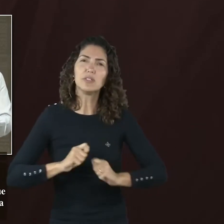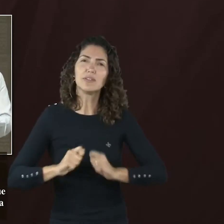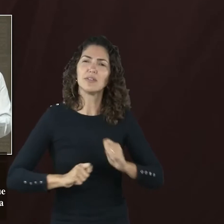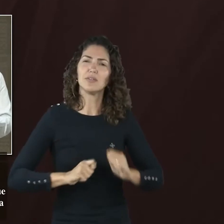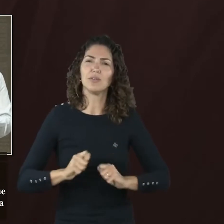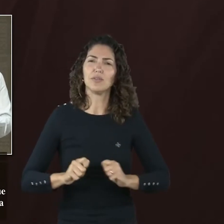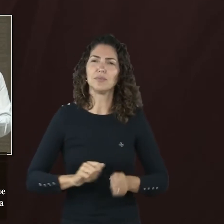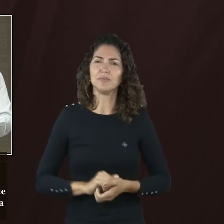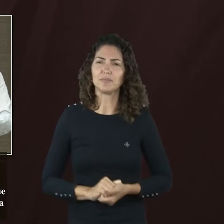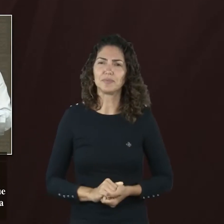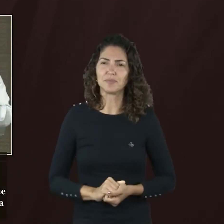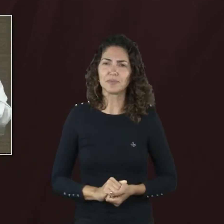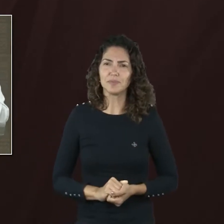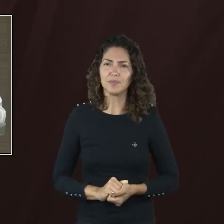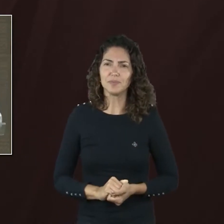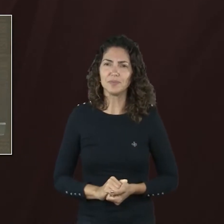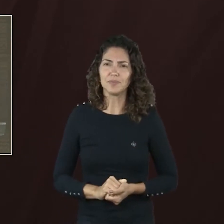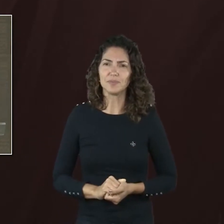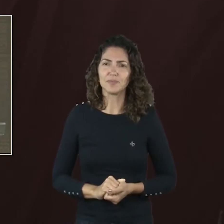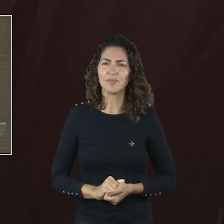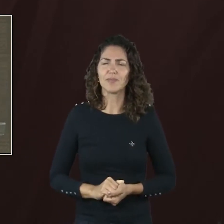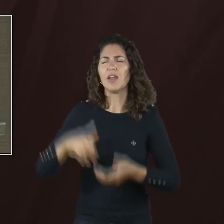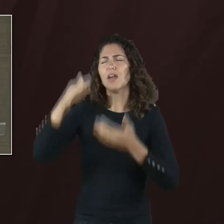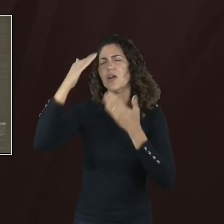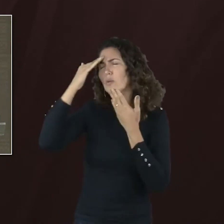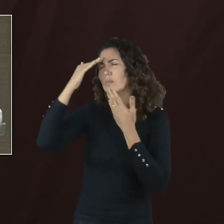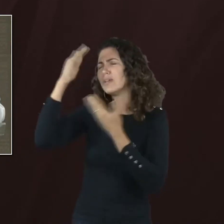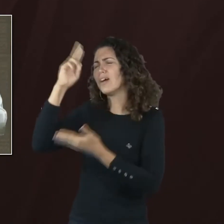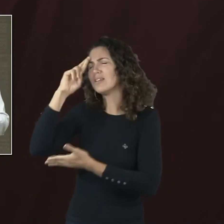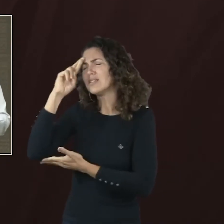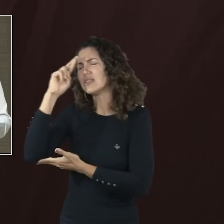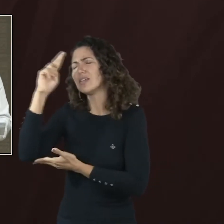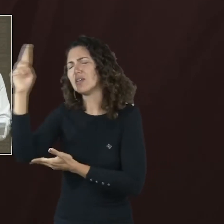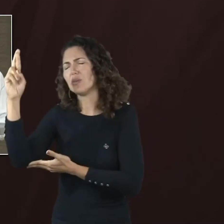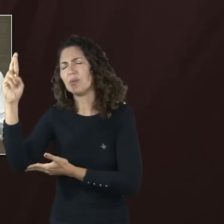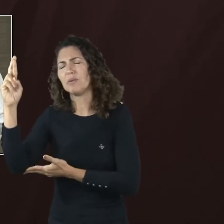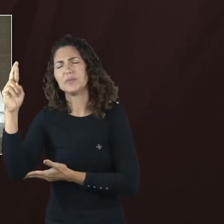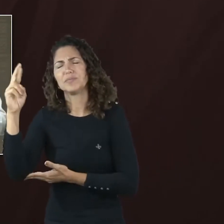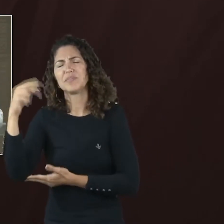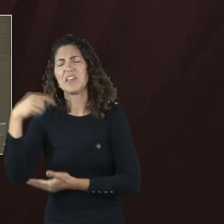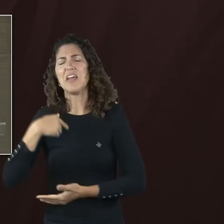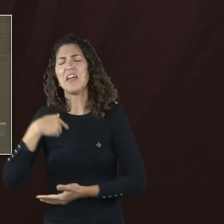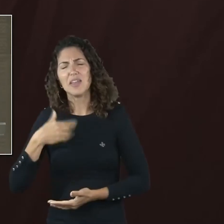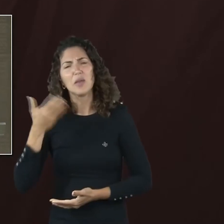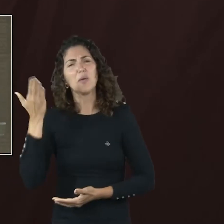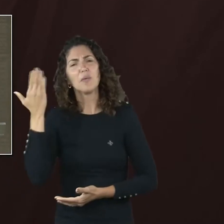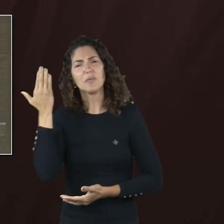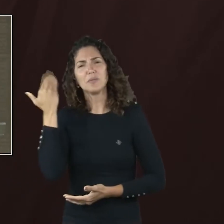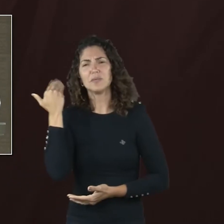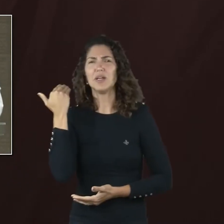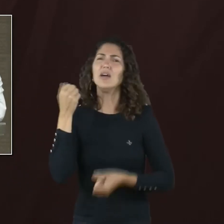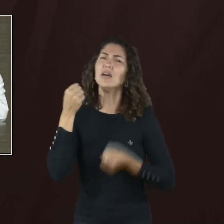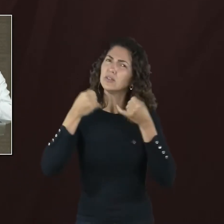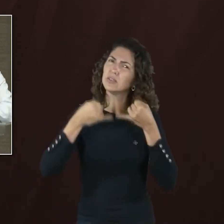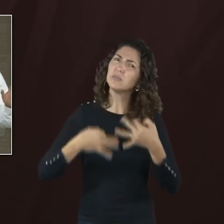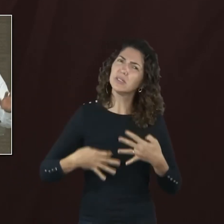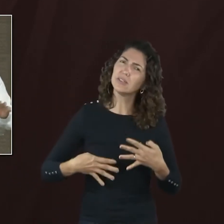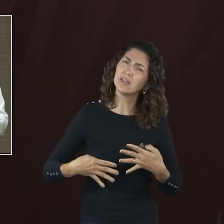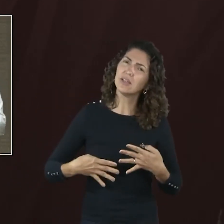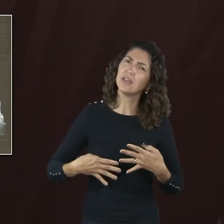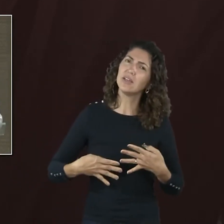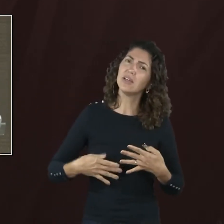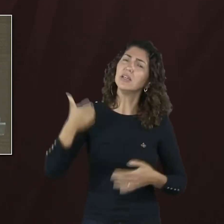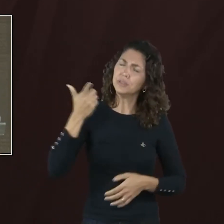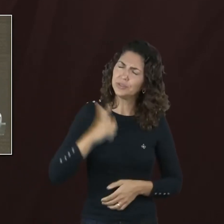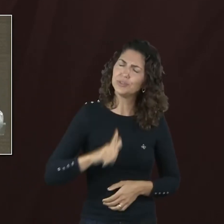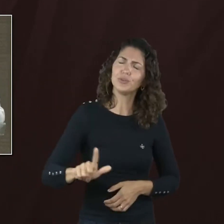possível. E graças a Deus, como já comentei, eu vou falar de novo, Barnabé não tinha mínimo problema com